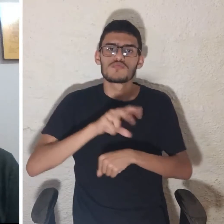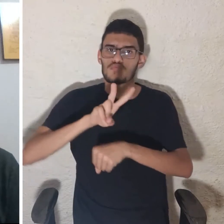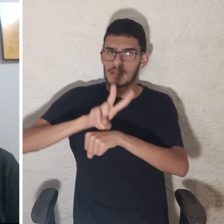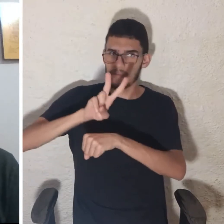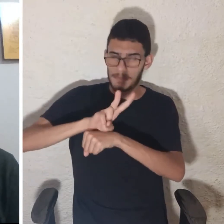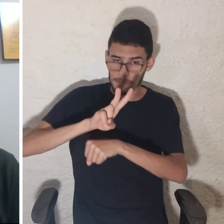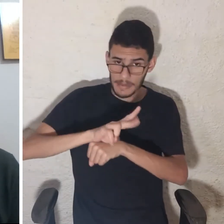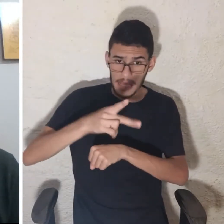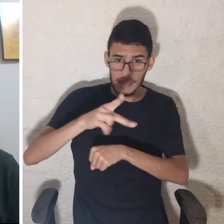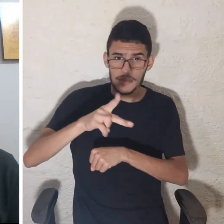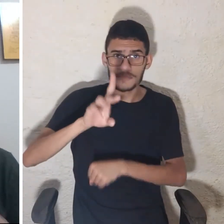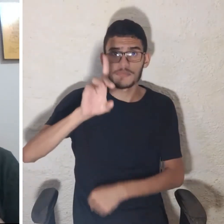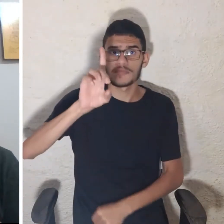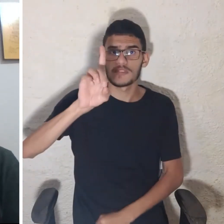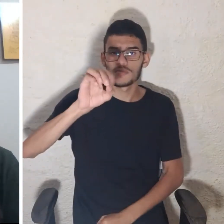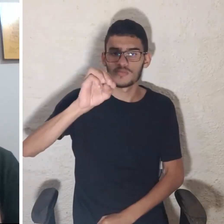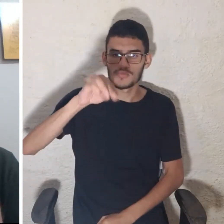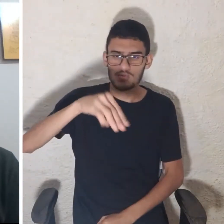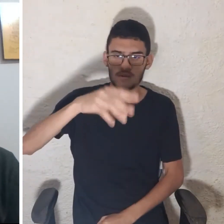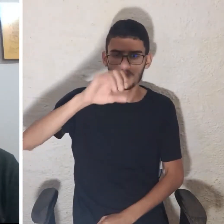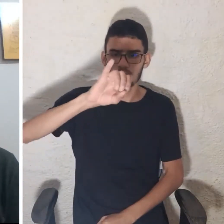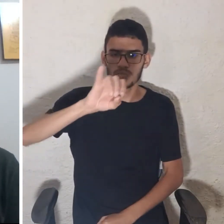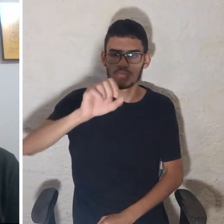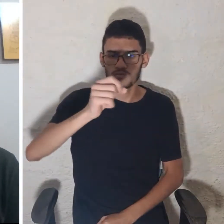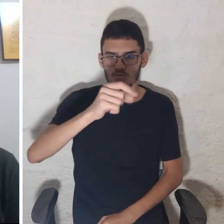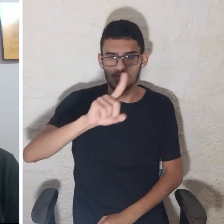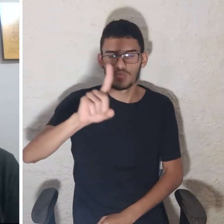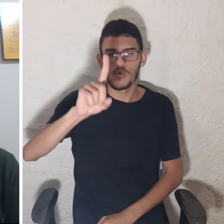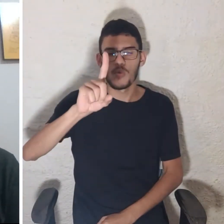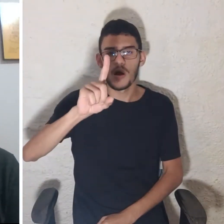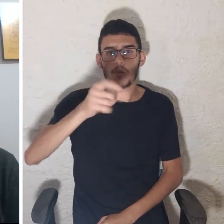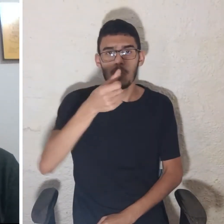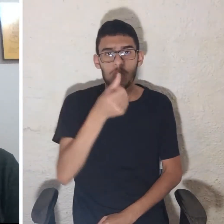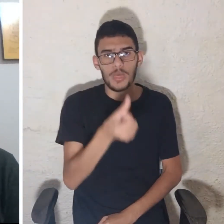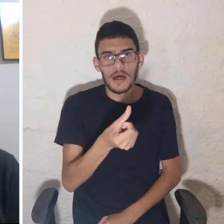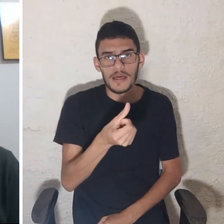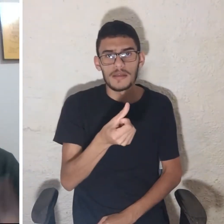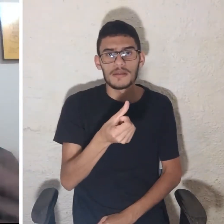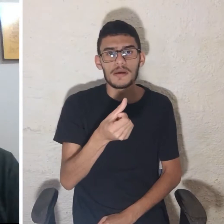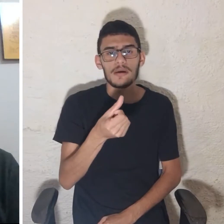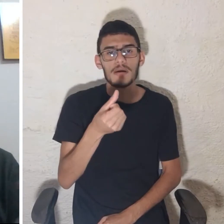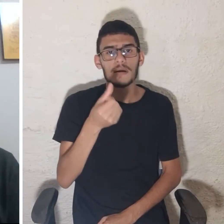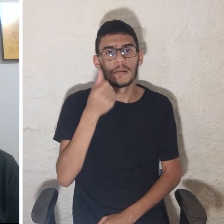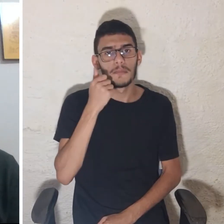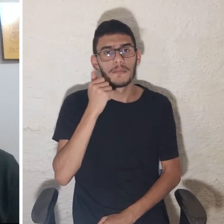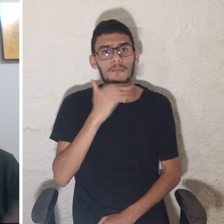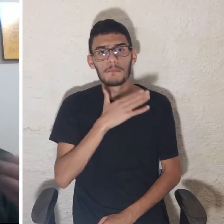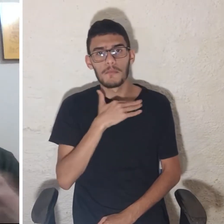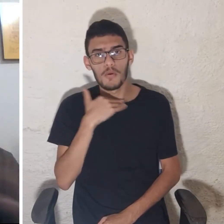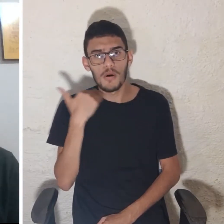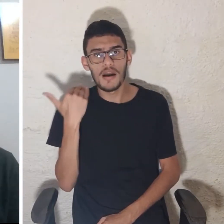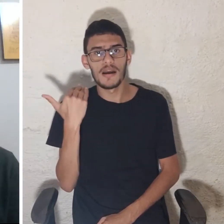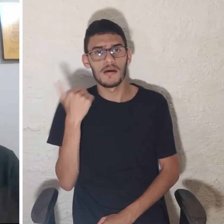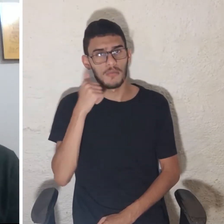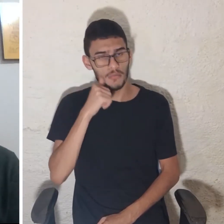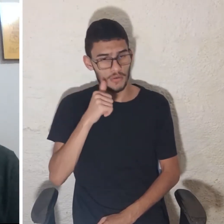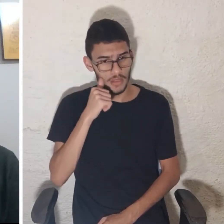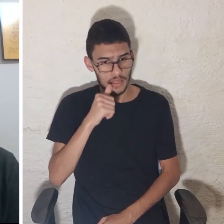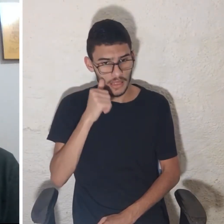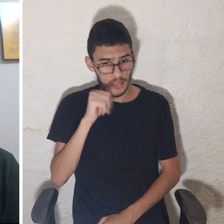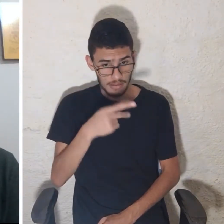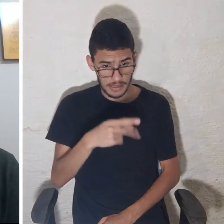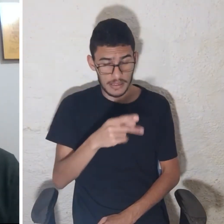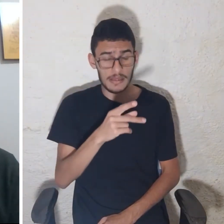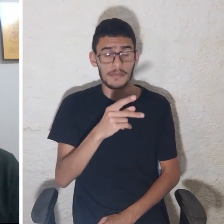nome dela, né, era o Dom João VI, né, foi o título que ele ganhou quando se tornou rei, com a morte dela, que aconteceu aqui no Brasil, né?